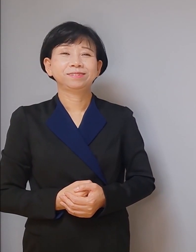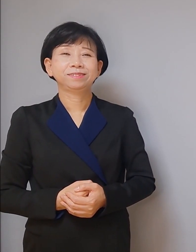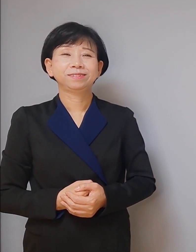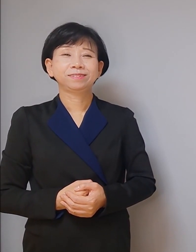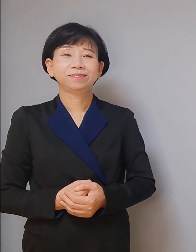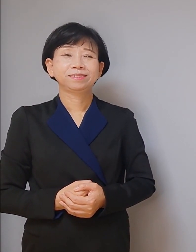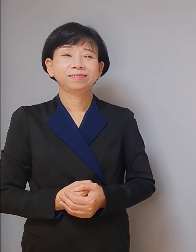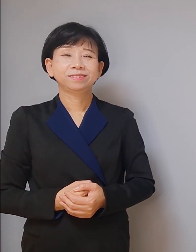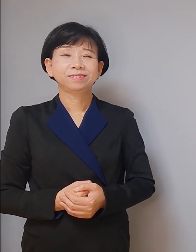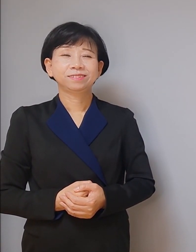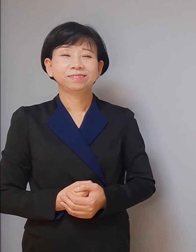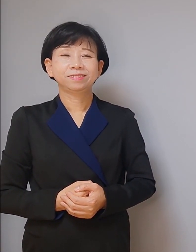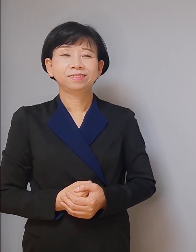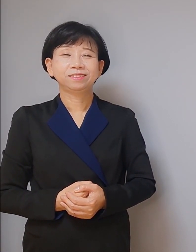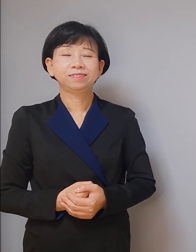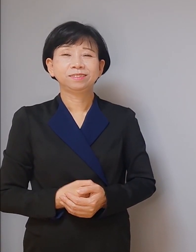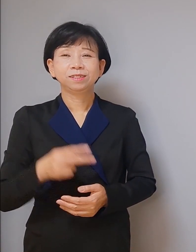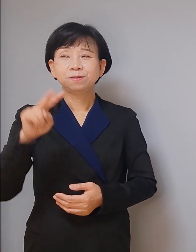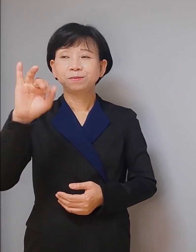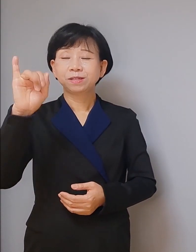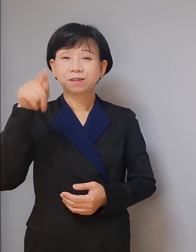잘하셨습니다.